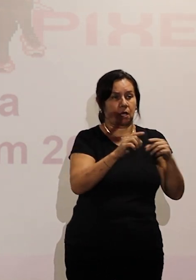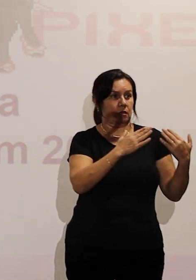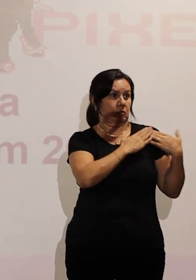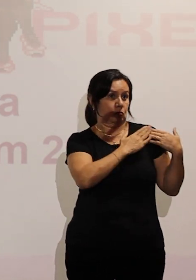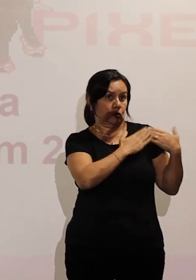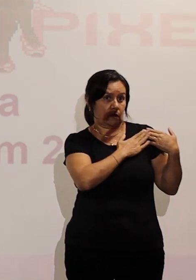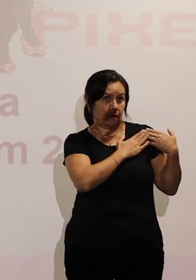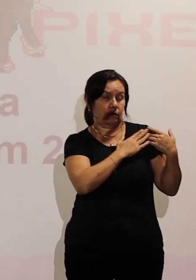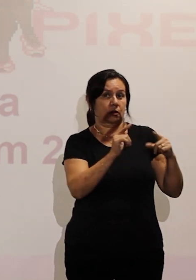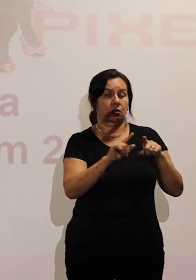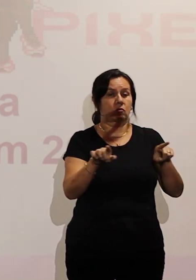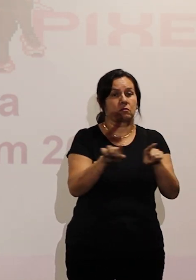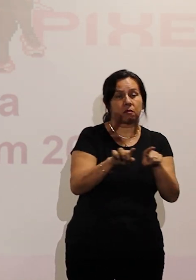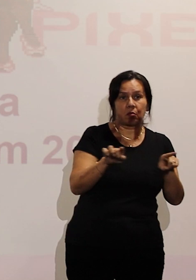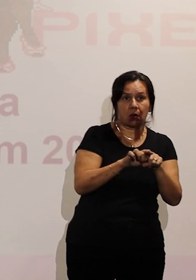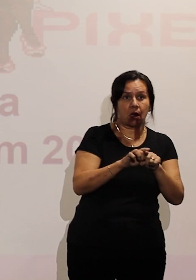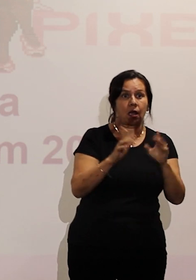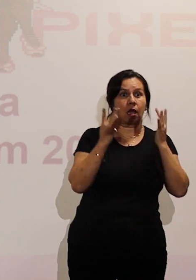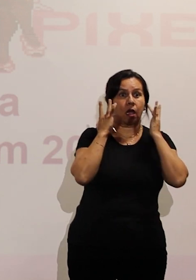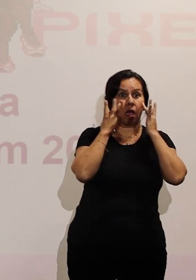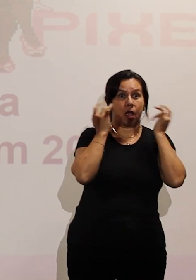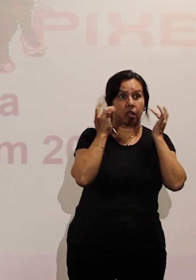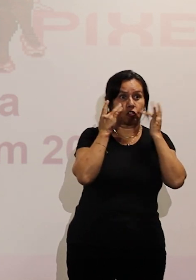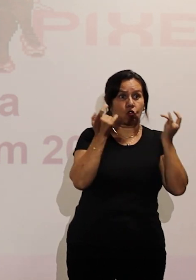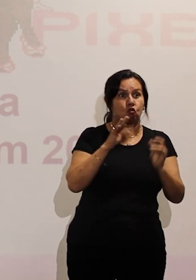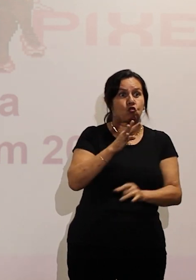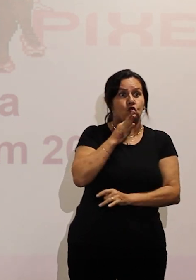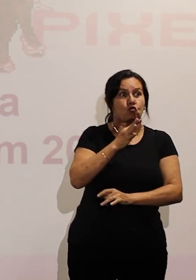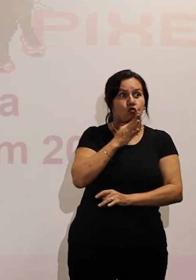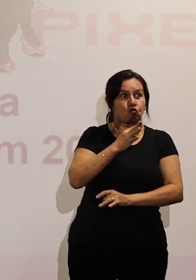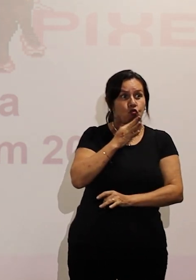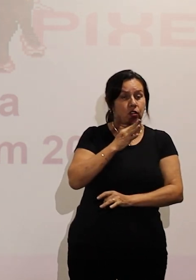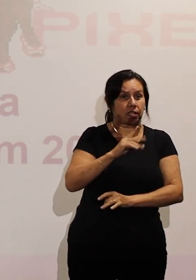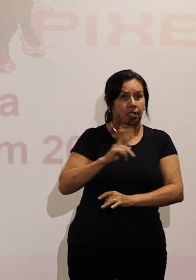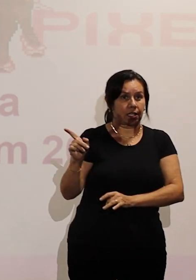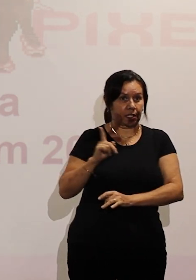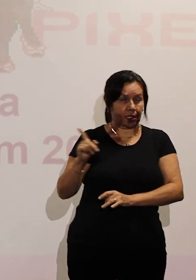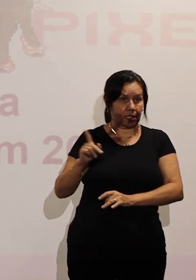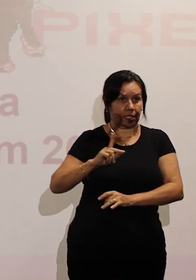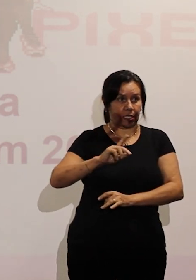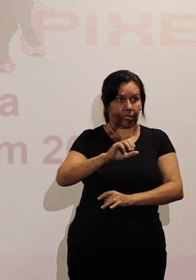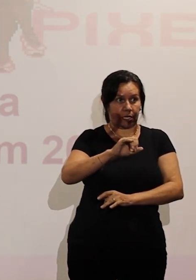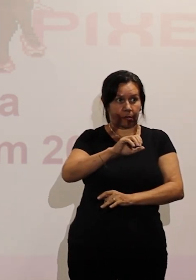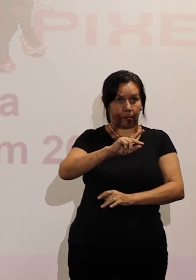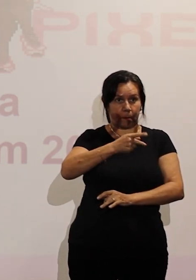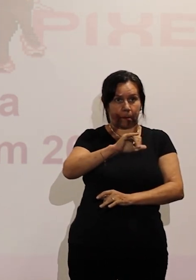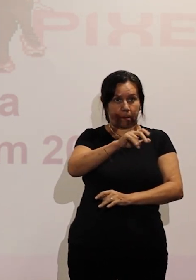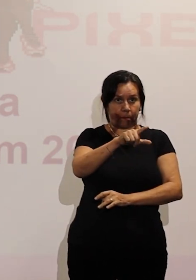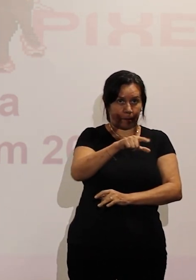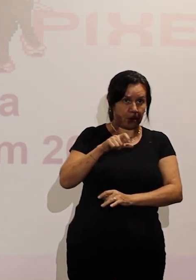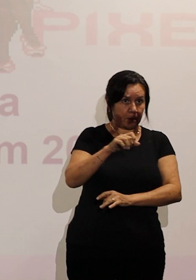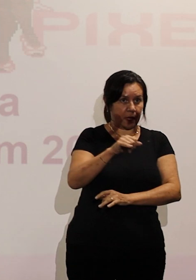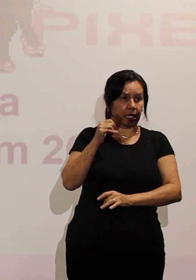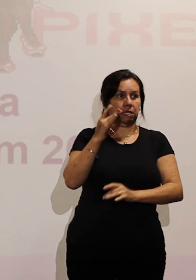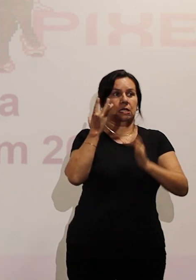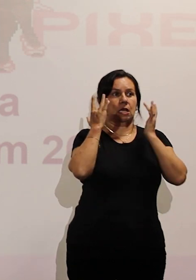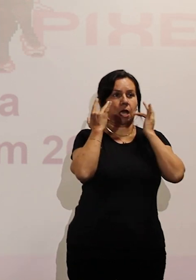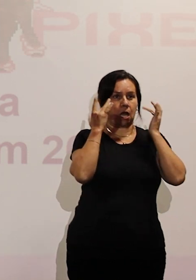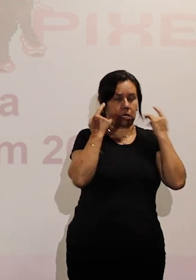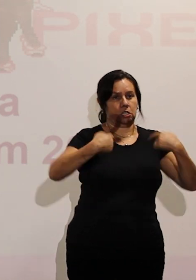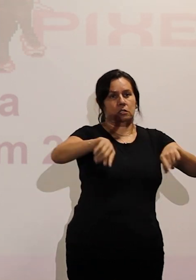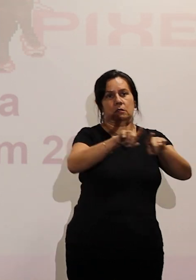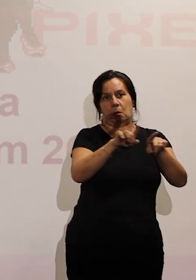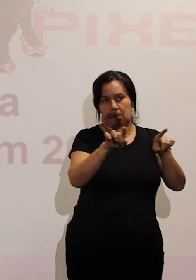arte. E em termos de estilo artístico, eu sou muito mais conhecida por pixel art, mas eu faço concept art também,